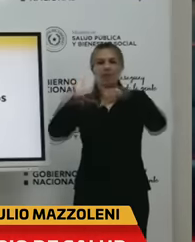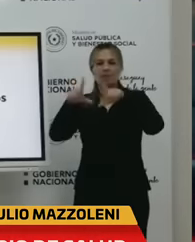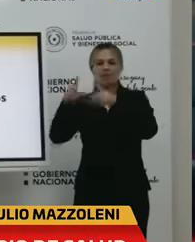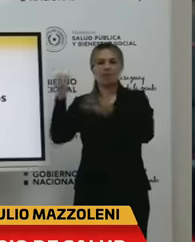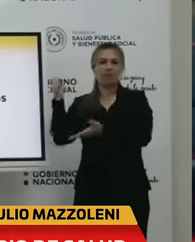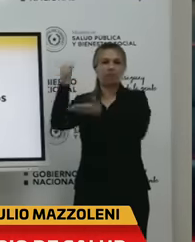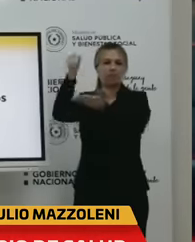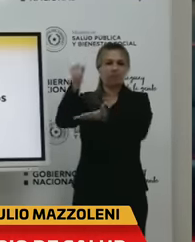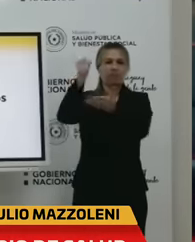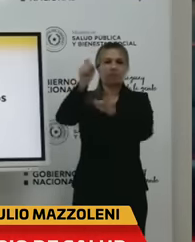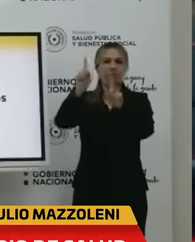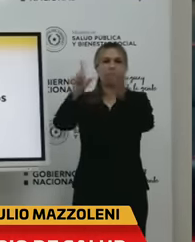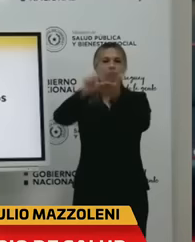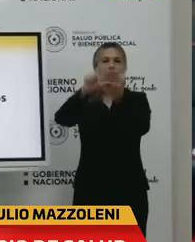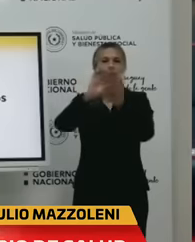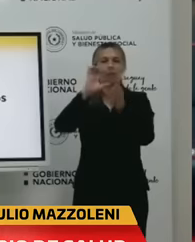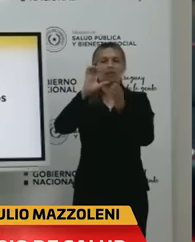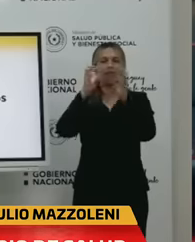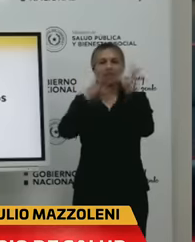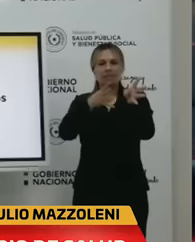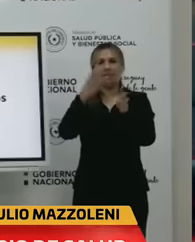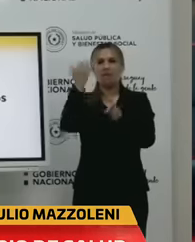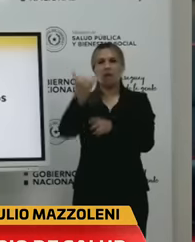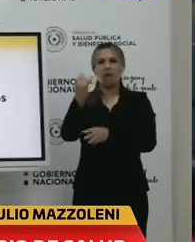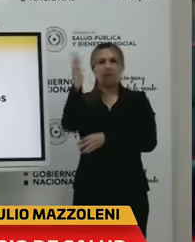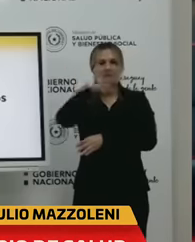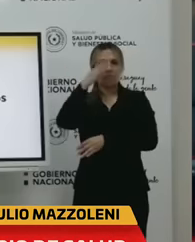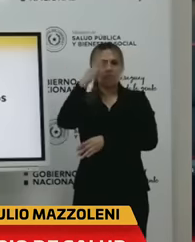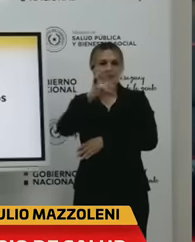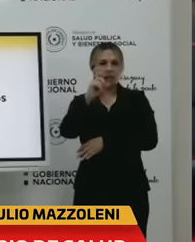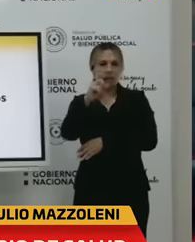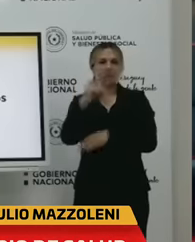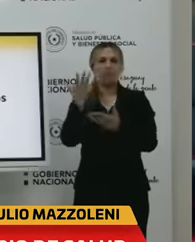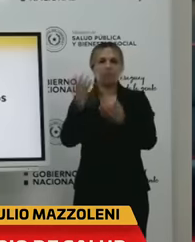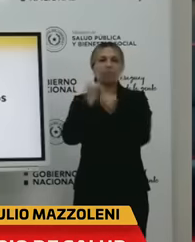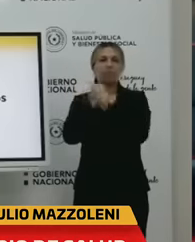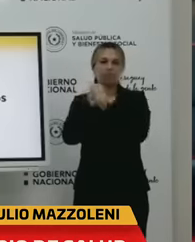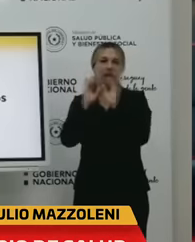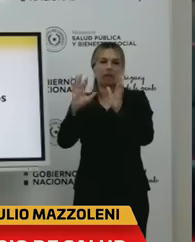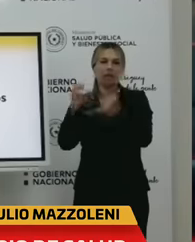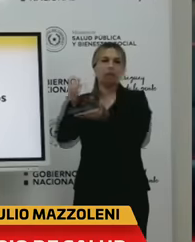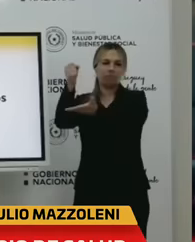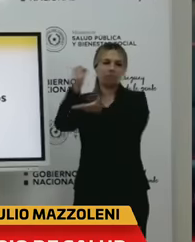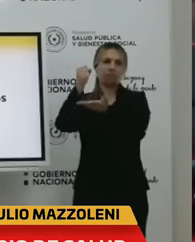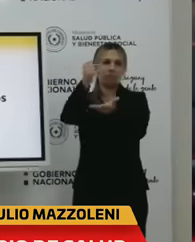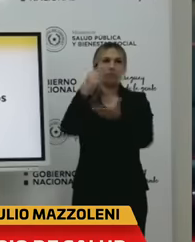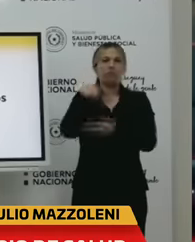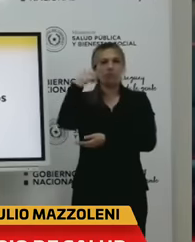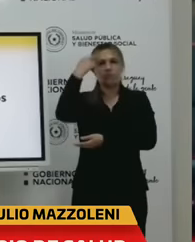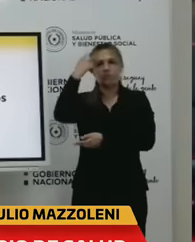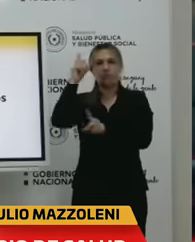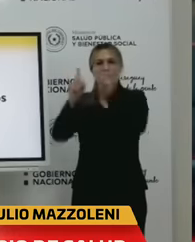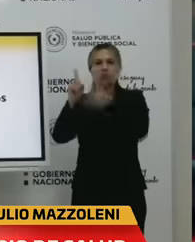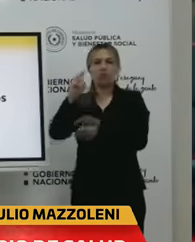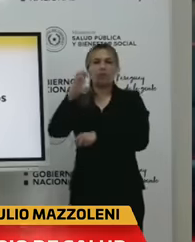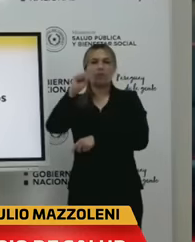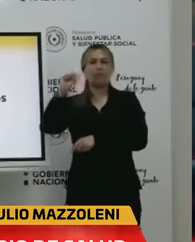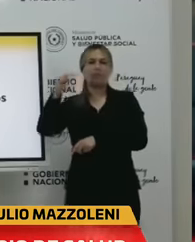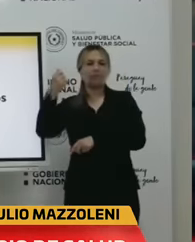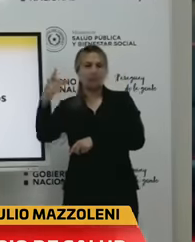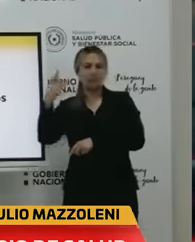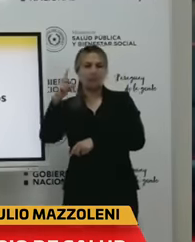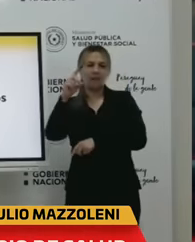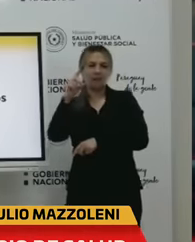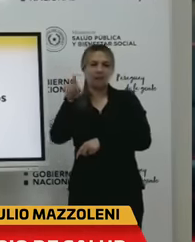agua en zonas críticas del Chaco. Estamos trabajando en esa línea. Estamos seguros que otros organismos del Estado como la ESAP también están en ese